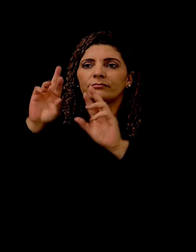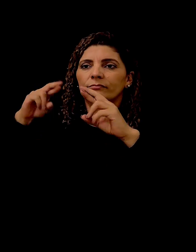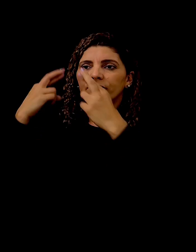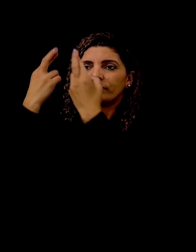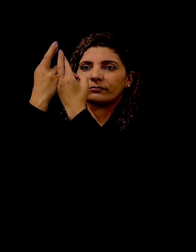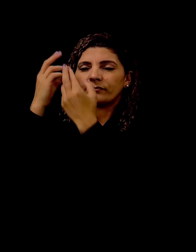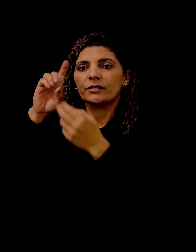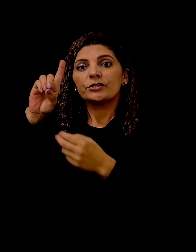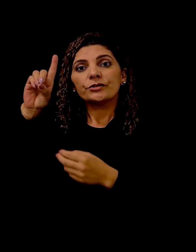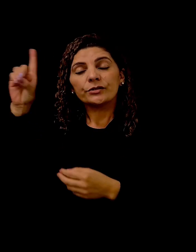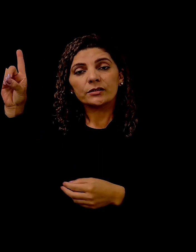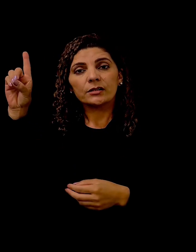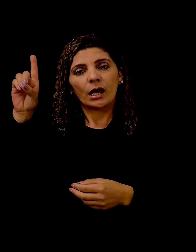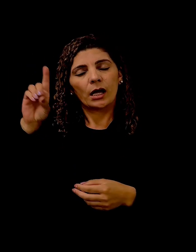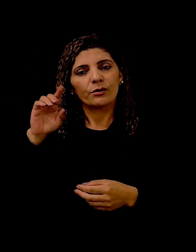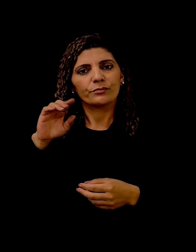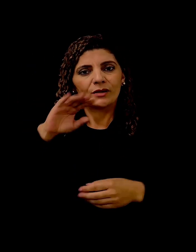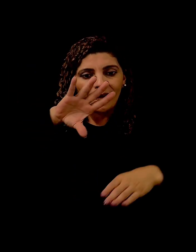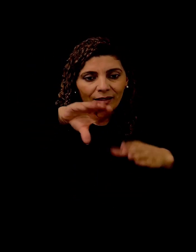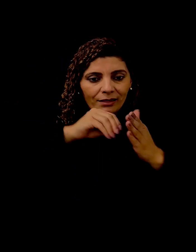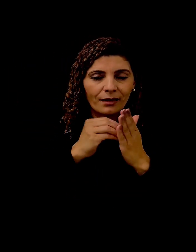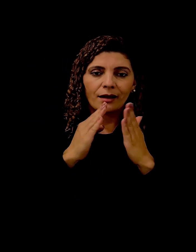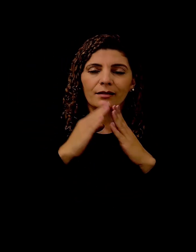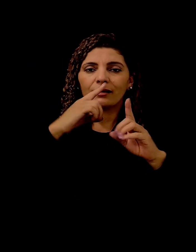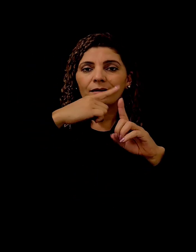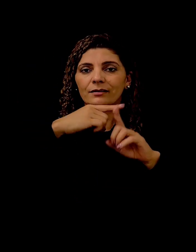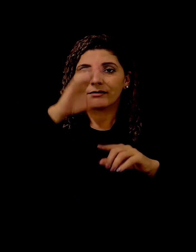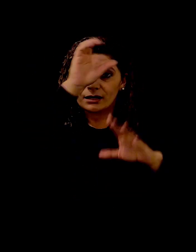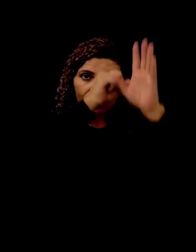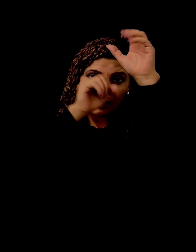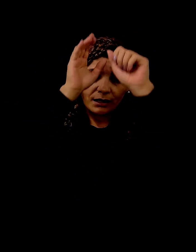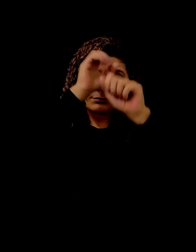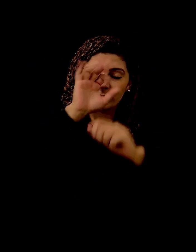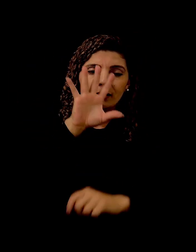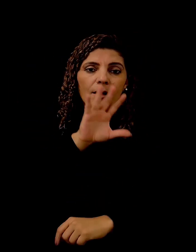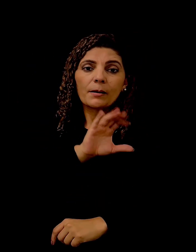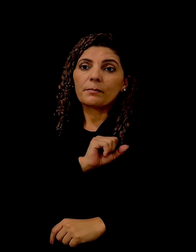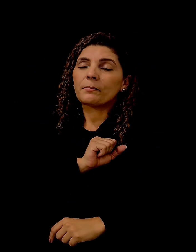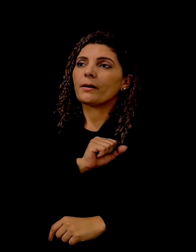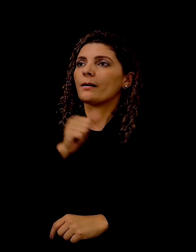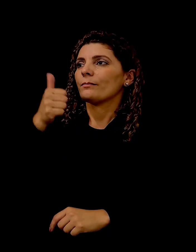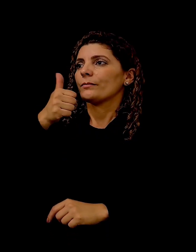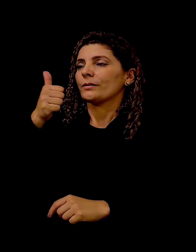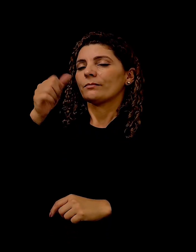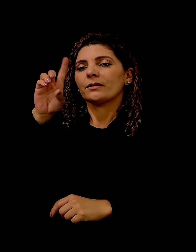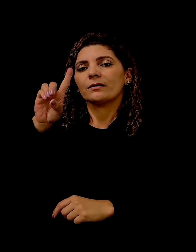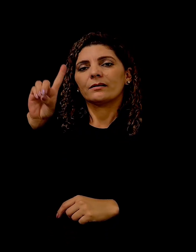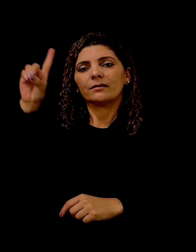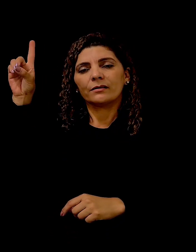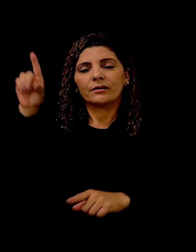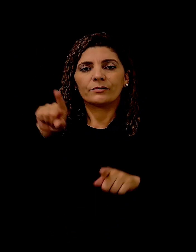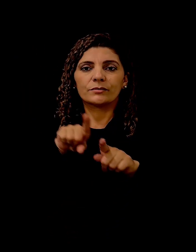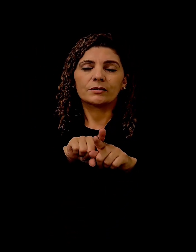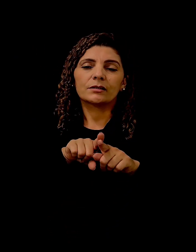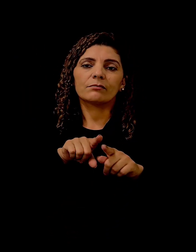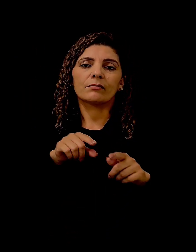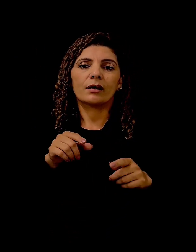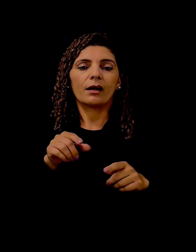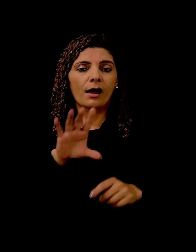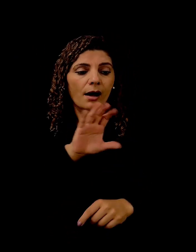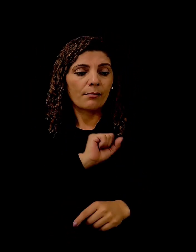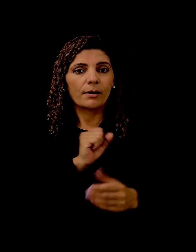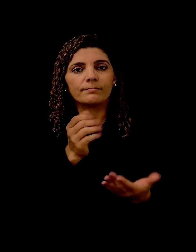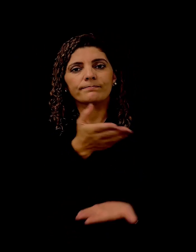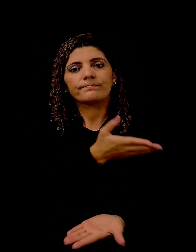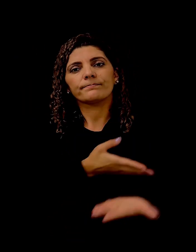ela aprende a amar a Deus sobre todas as coisas e ao seu próximo.